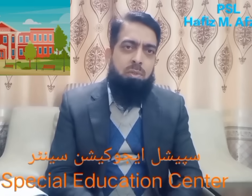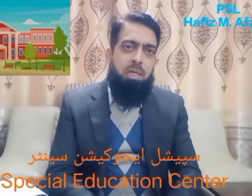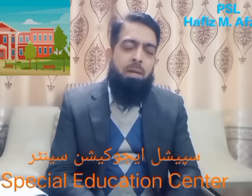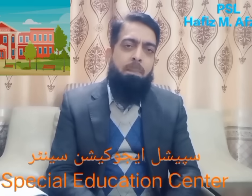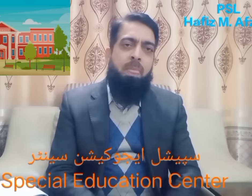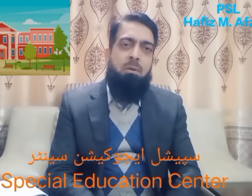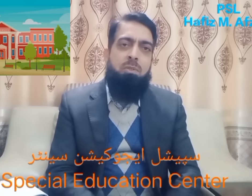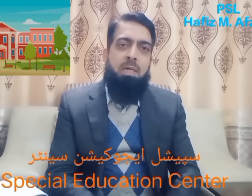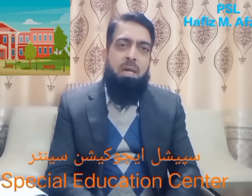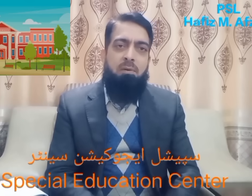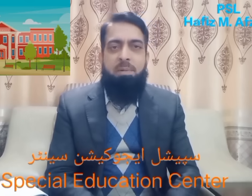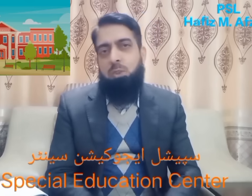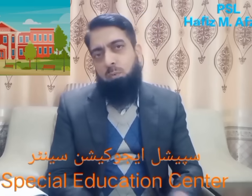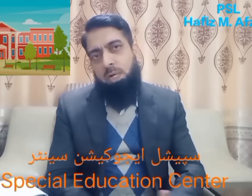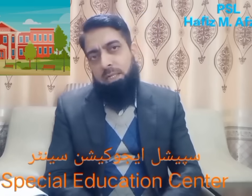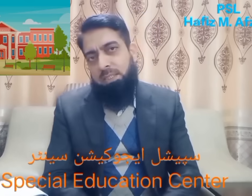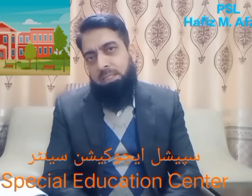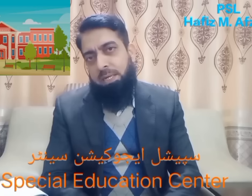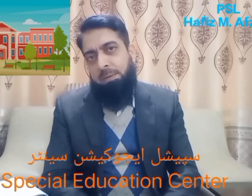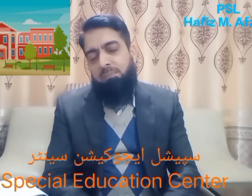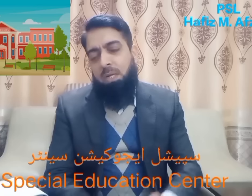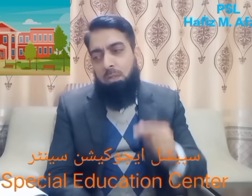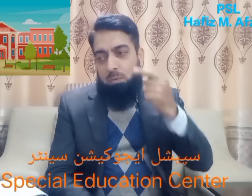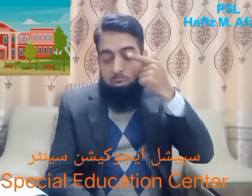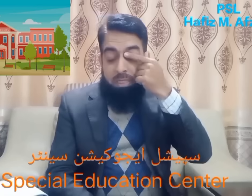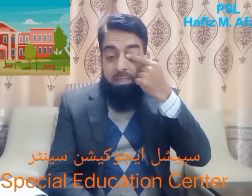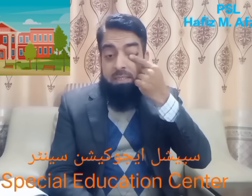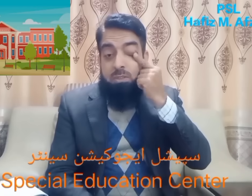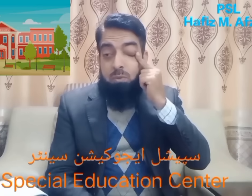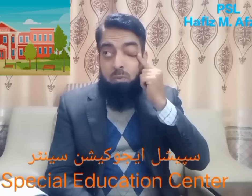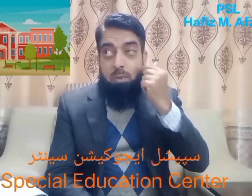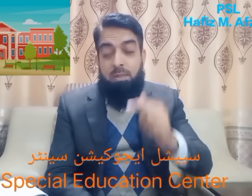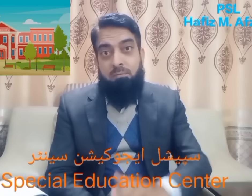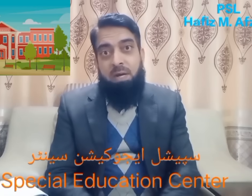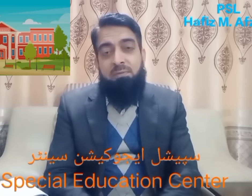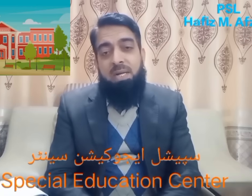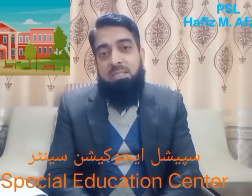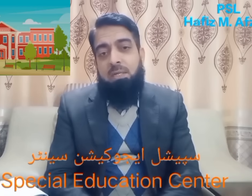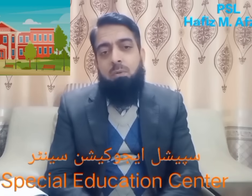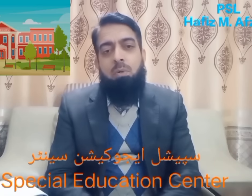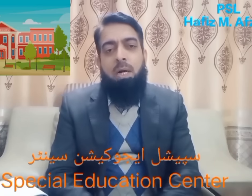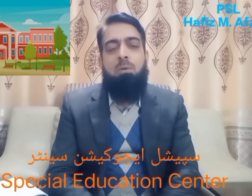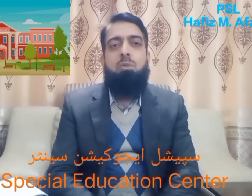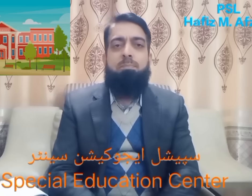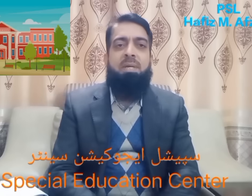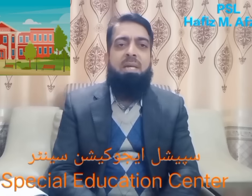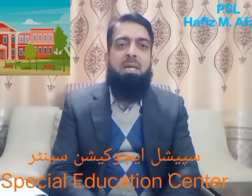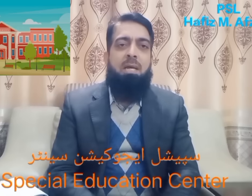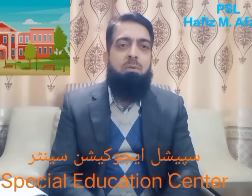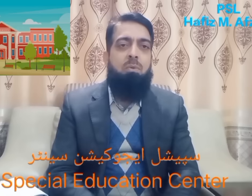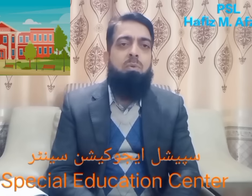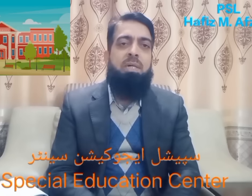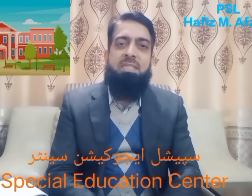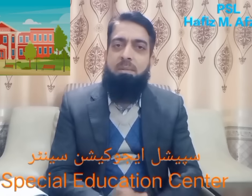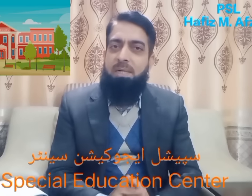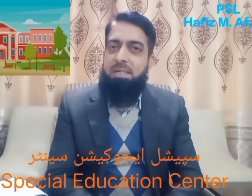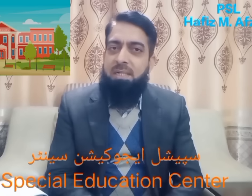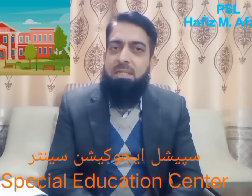होते हैं, उसके अलावा फिर स्कूल आ जाता है। तो सेंटर्स जो 5 क्लास तक होगा उसमें एक तो